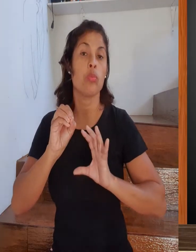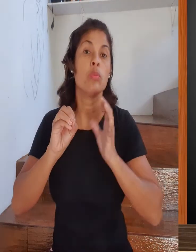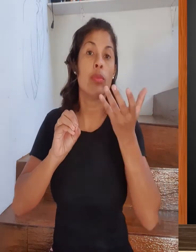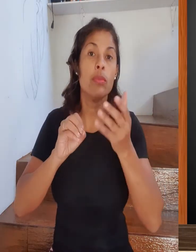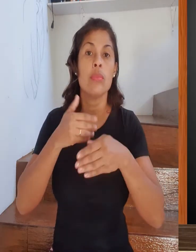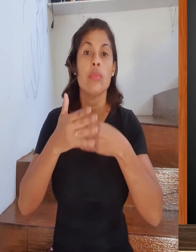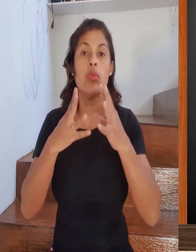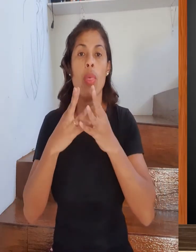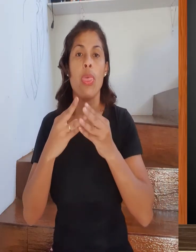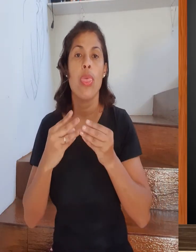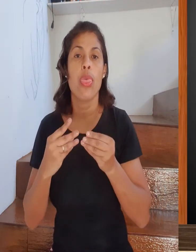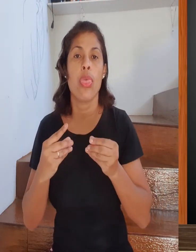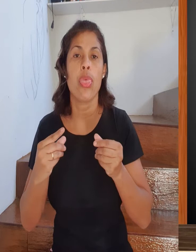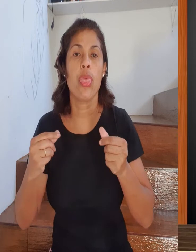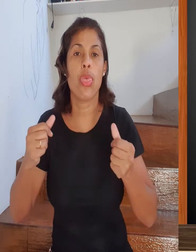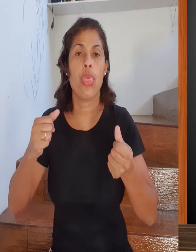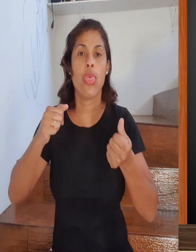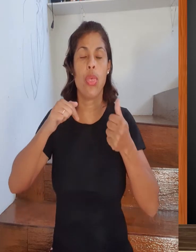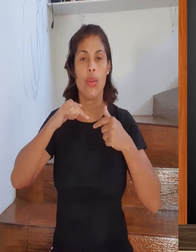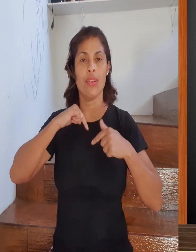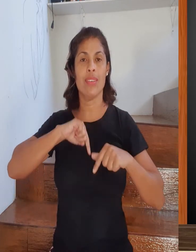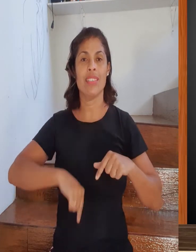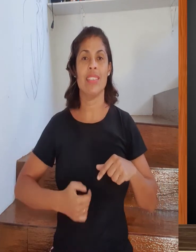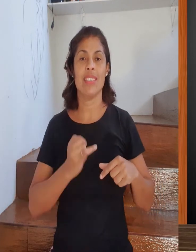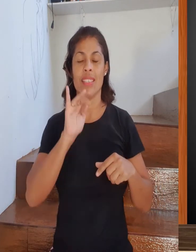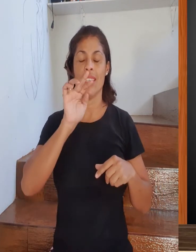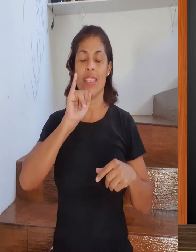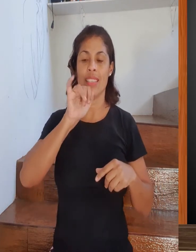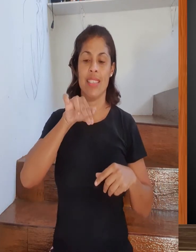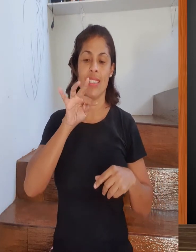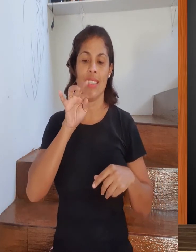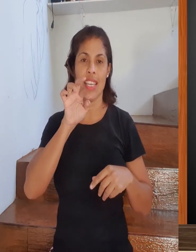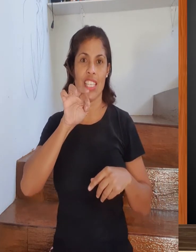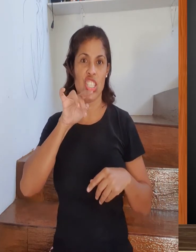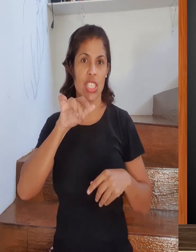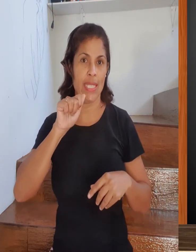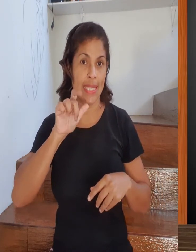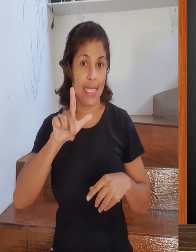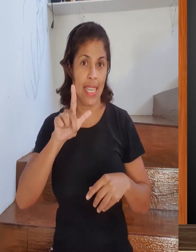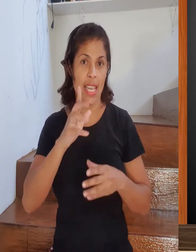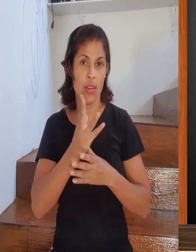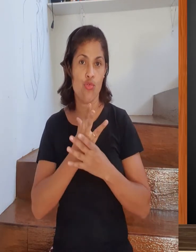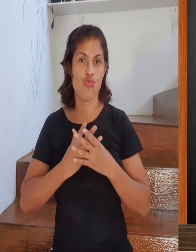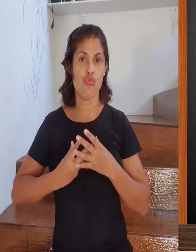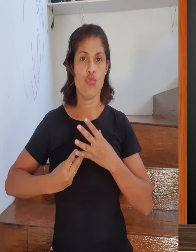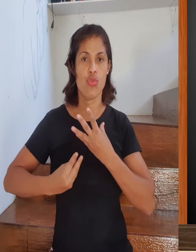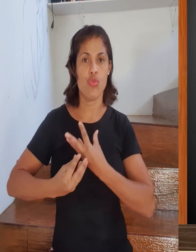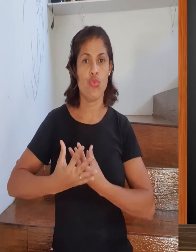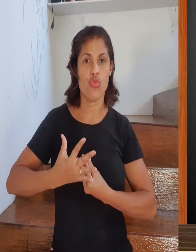muito grande de se dissolverem no líquido intersticial e assim serem filtrados